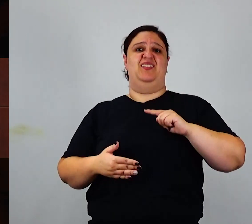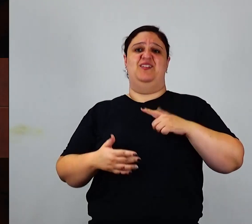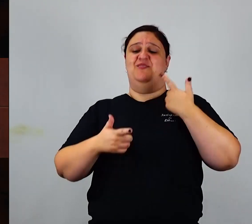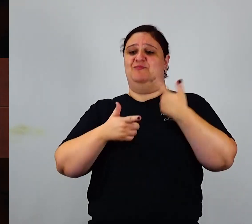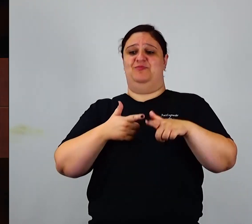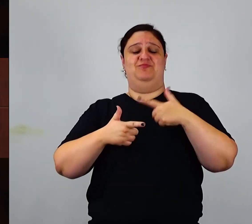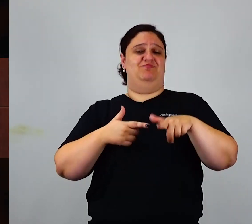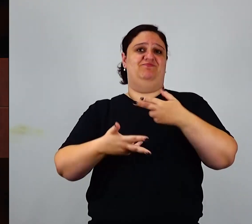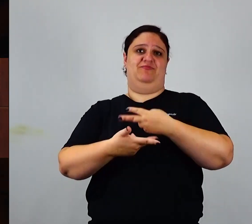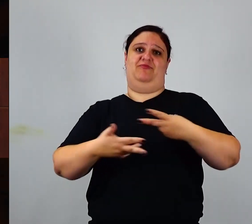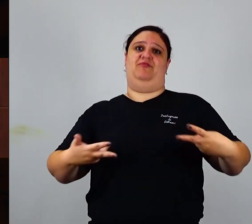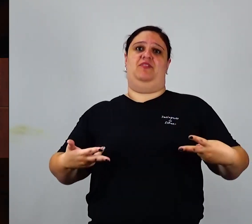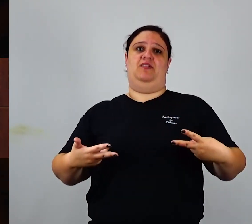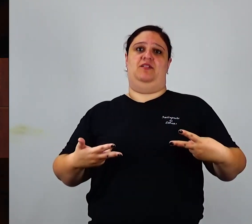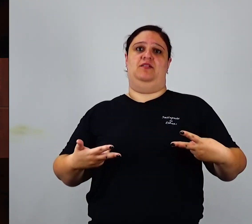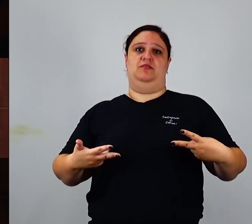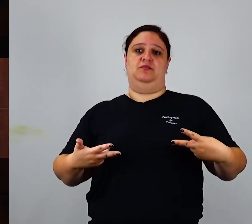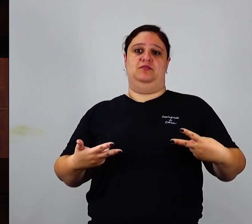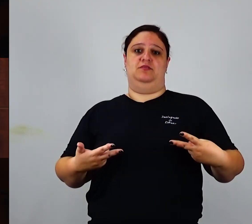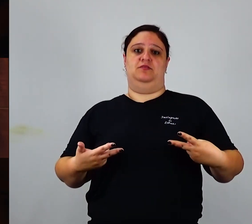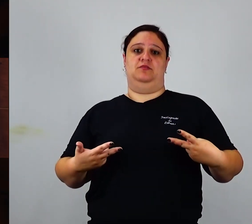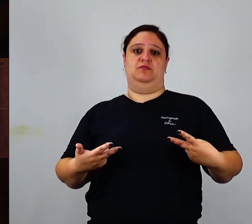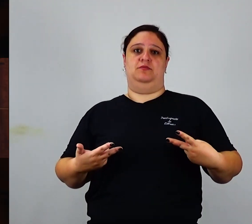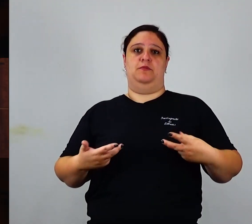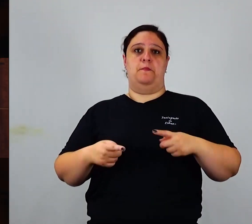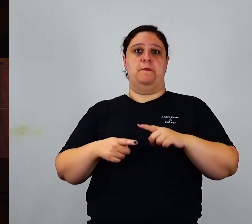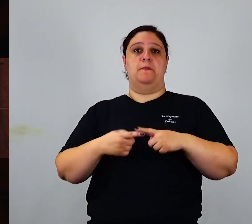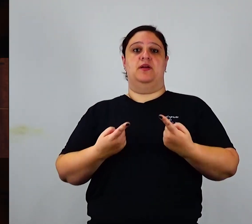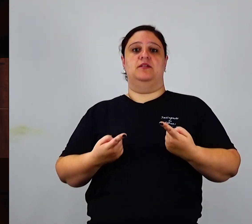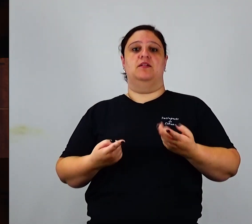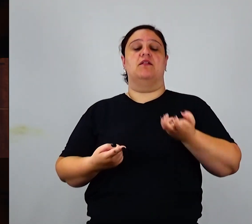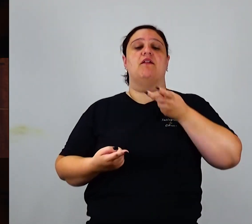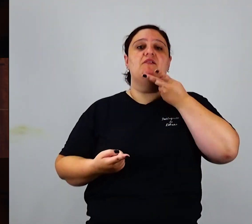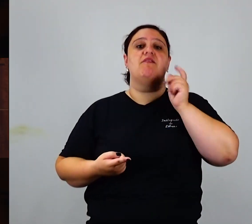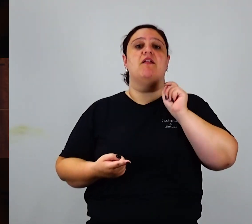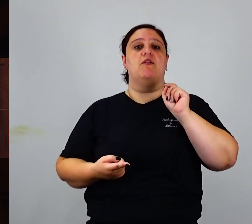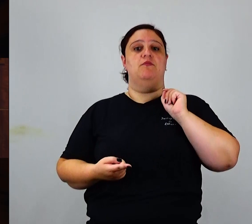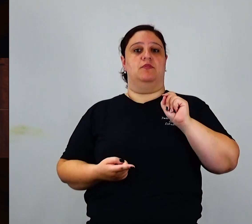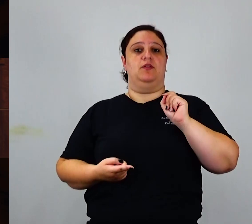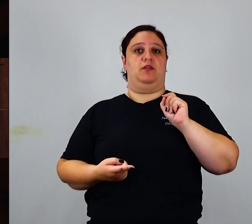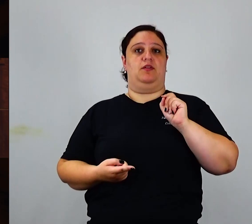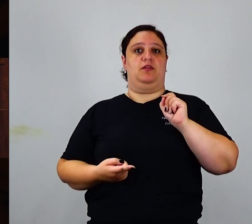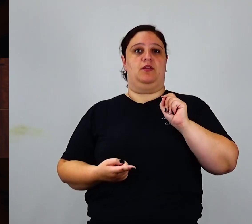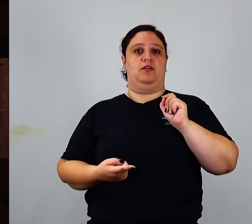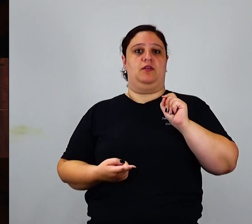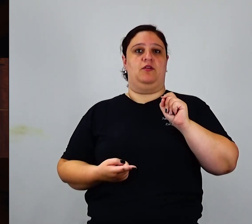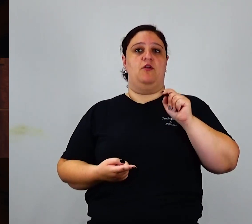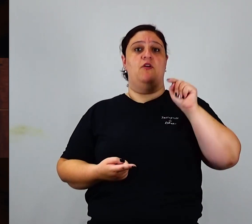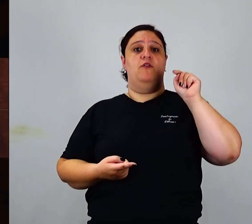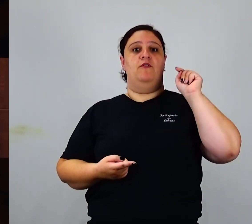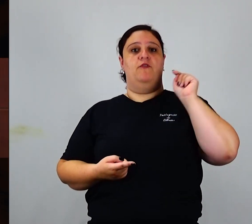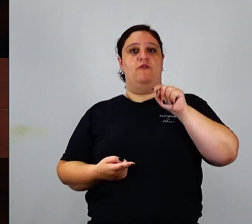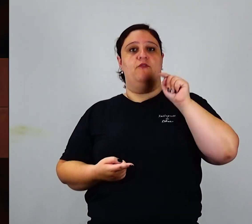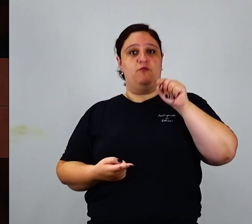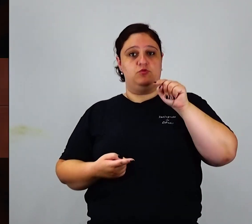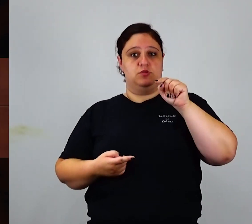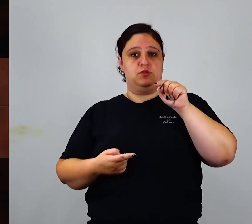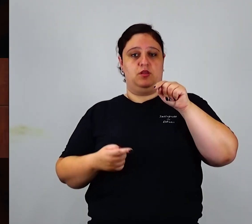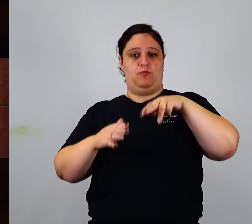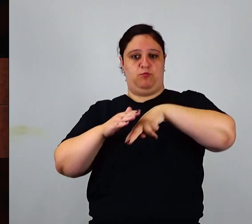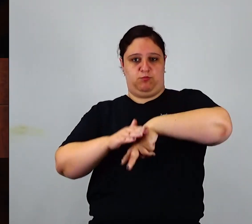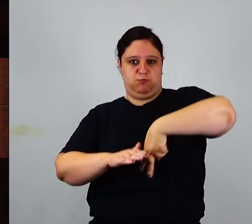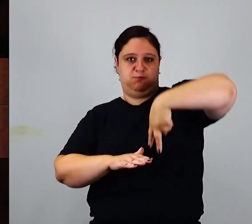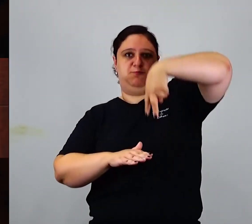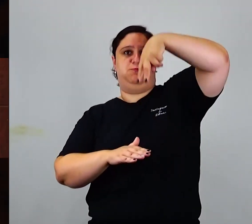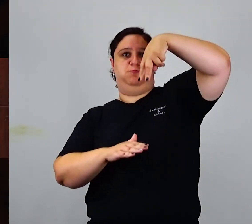casa. Então eu quero dizer isso a vocês. O fato de você ter sido ressuscitado